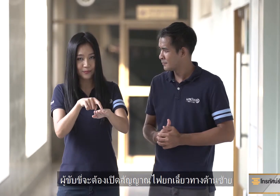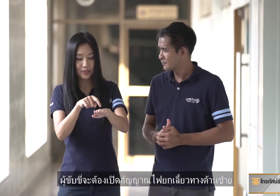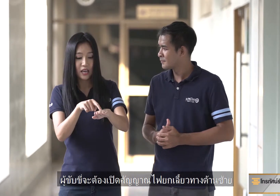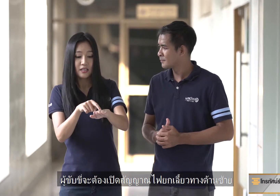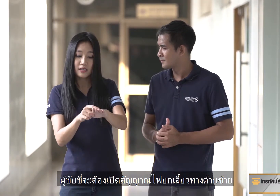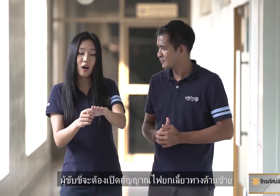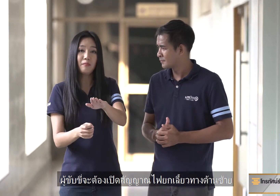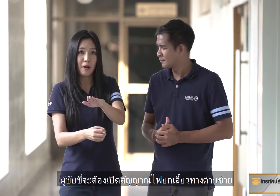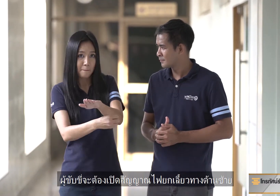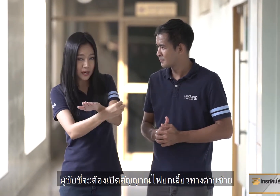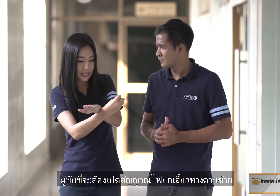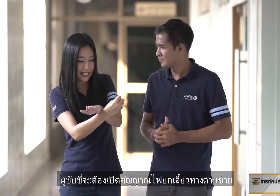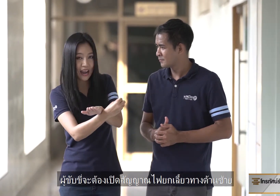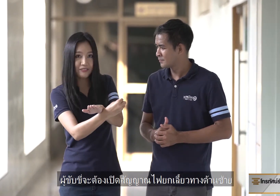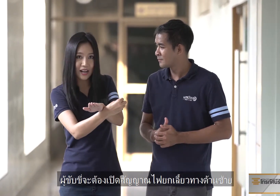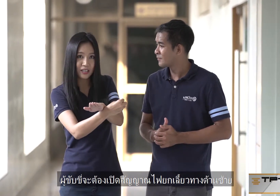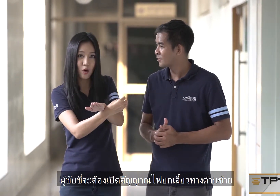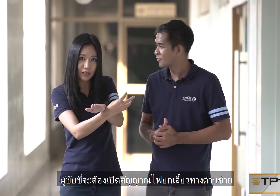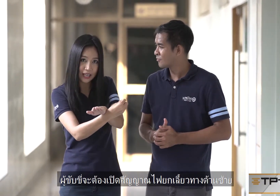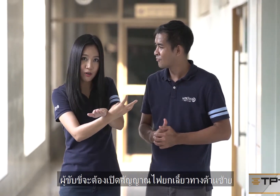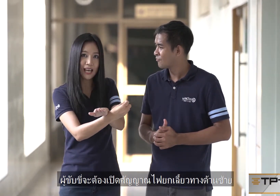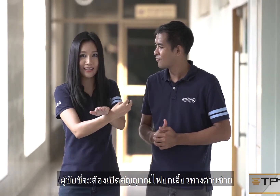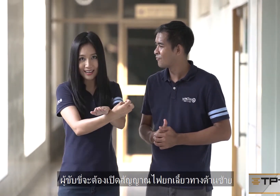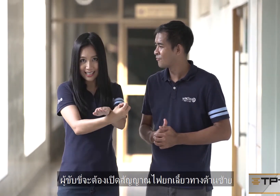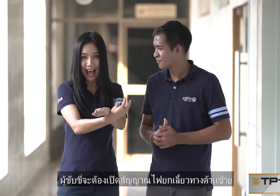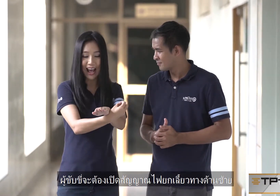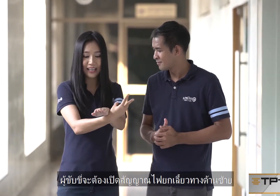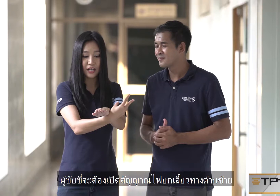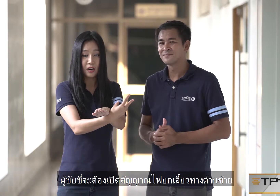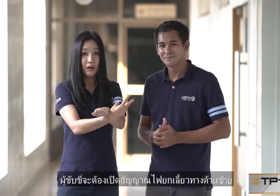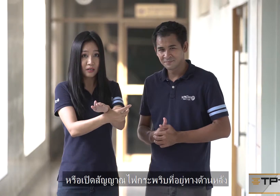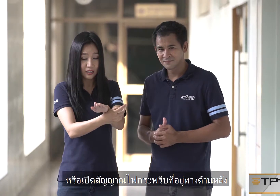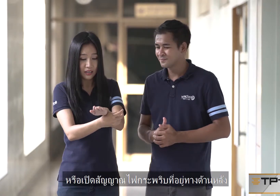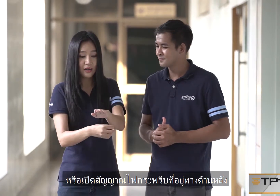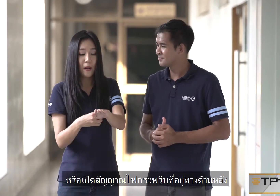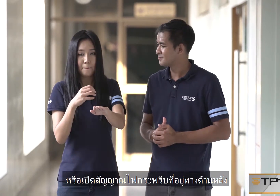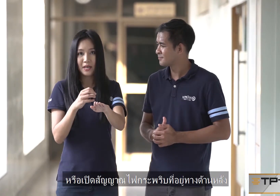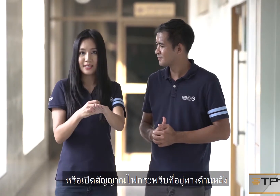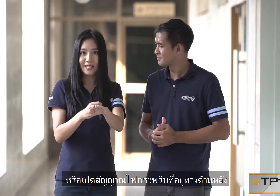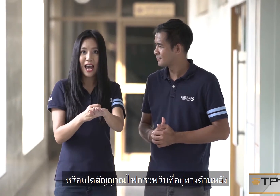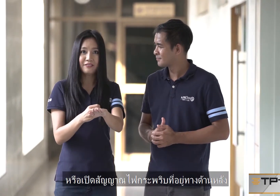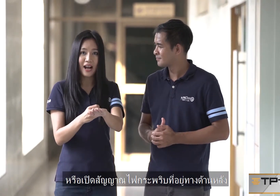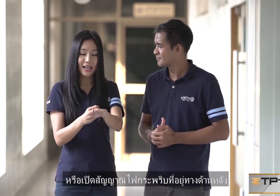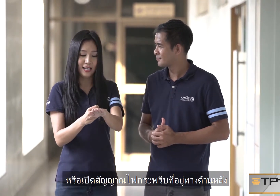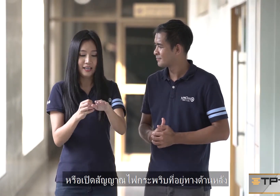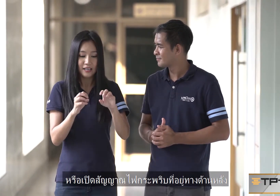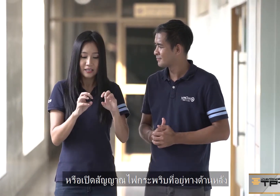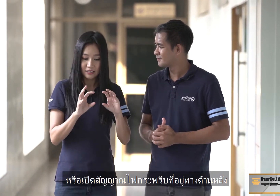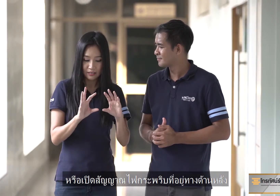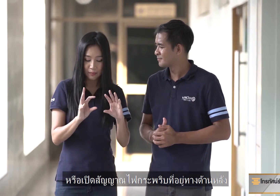ขี่จะต้องเปิดสัญญาณไฟยกเลี้ยวทางด้านซ้ายหรือเปิดสัญญาณ